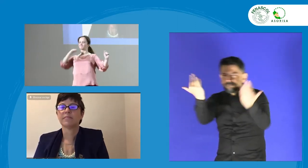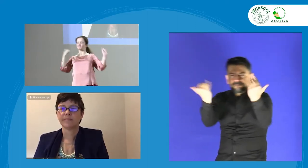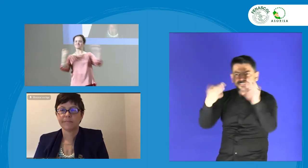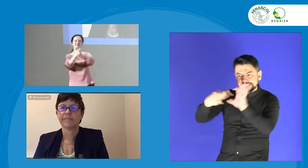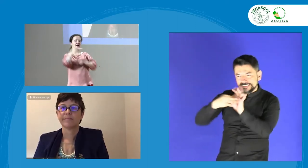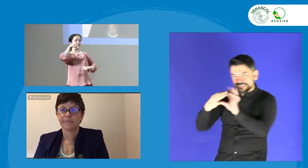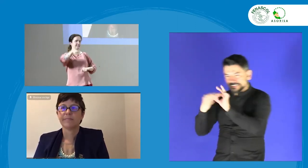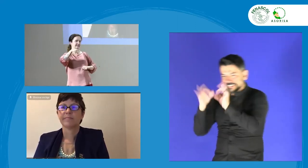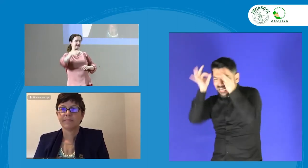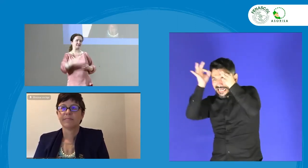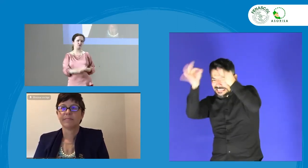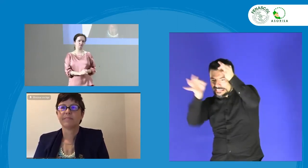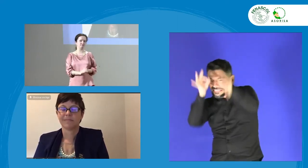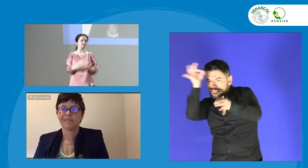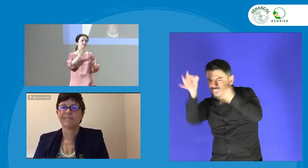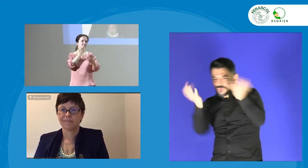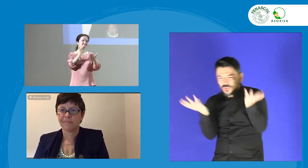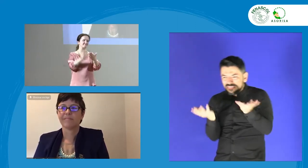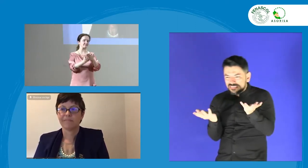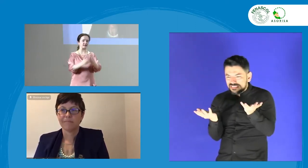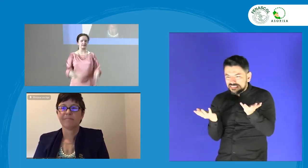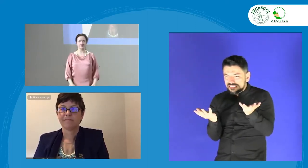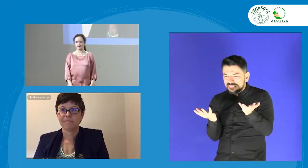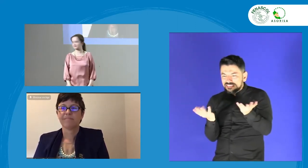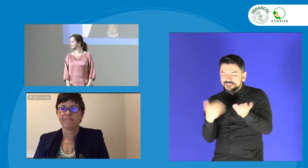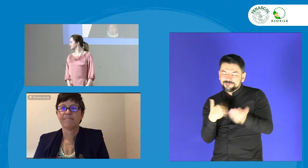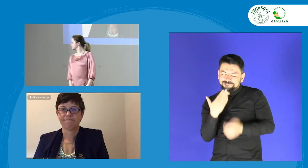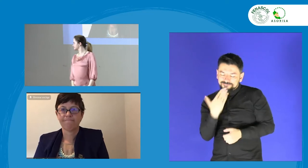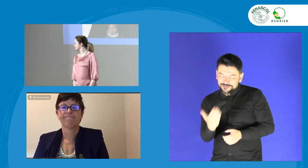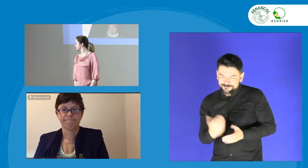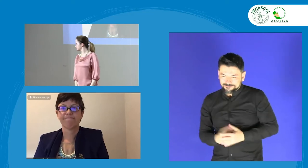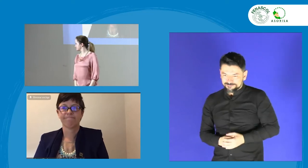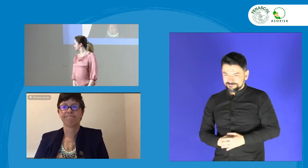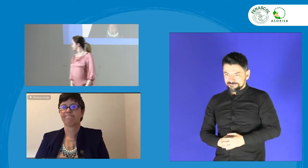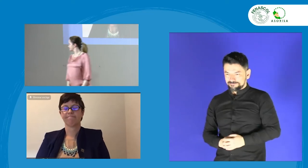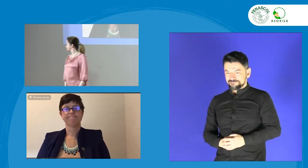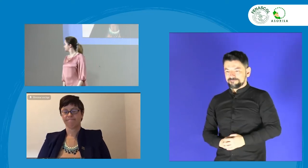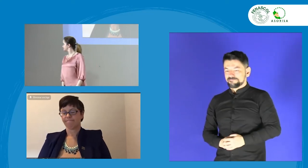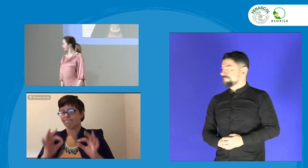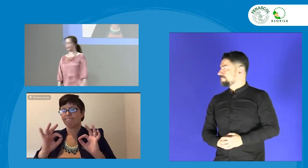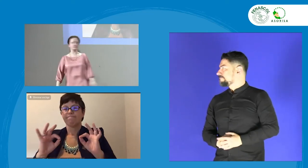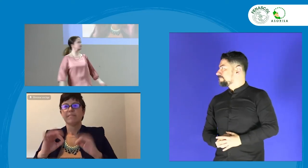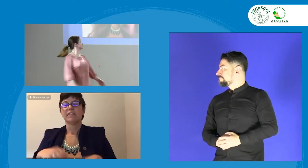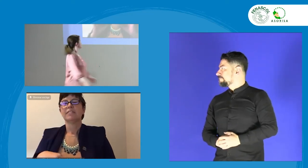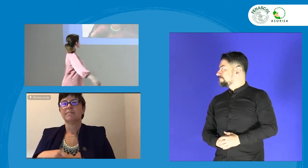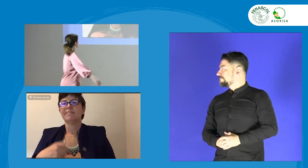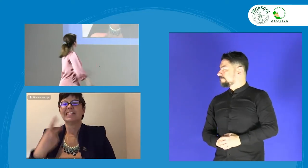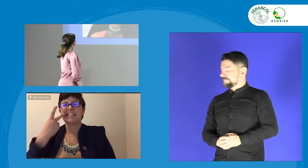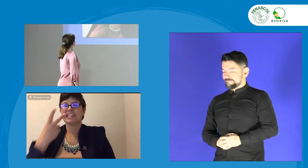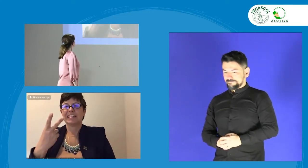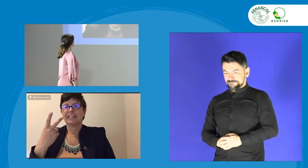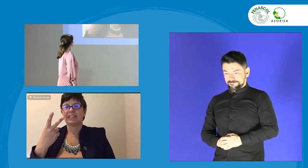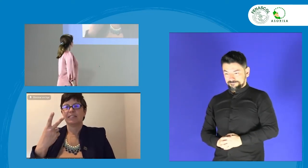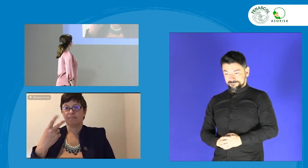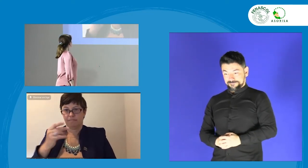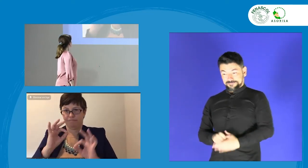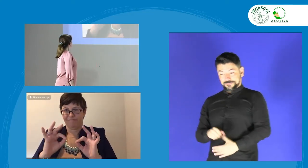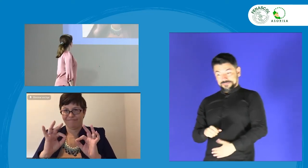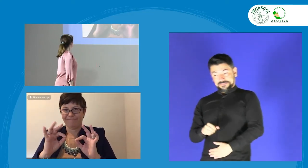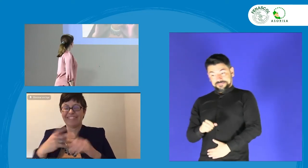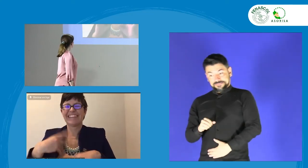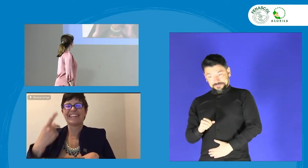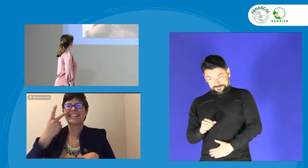Adicionalmente, ¿cómo buscamos ese trabajo mancomunado para lograr ese derecho y cómo organizarnos como comunidad? Bien,